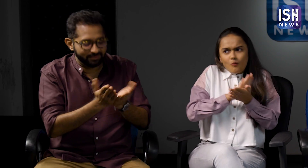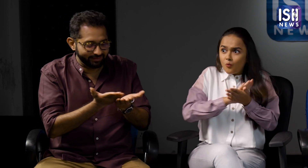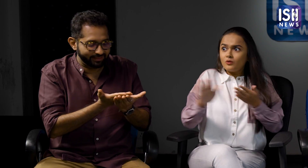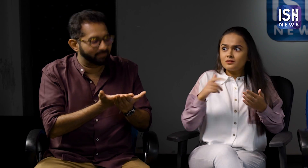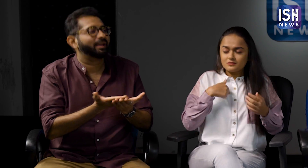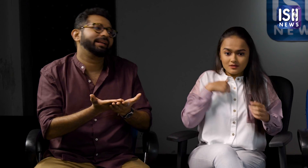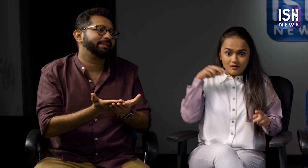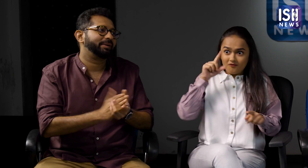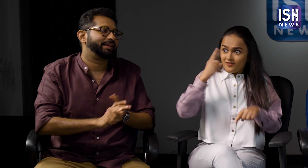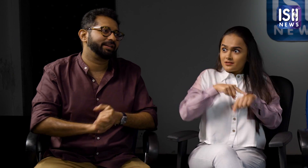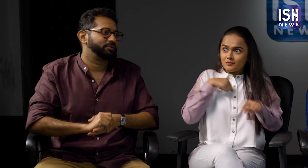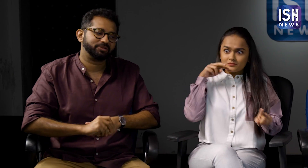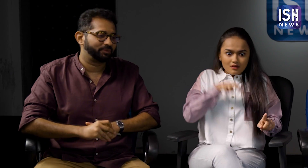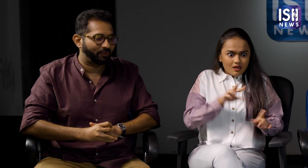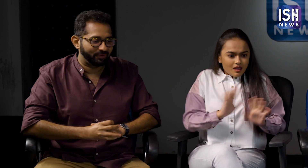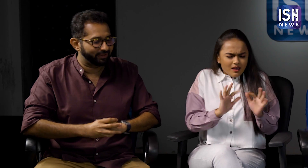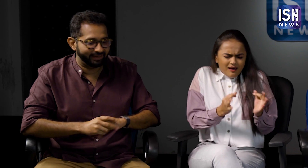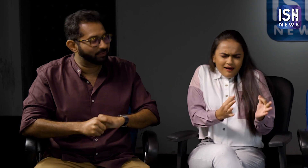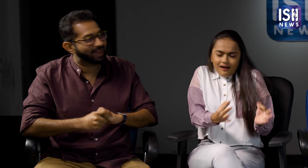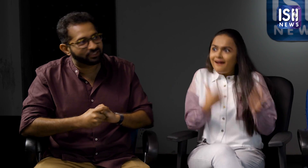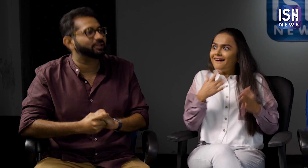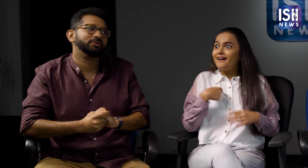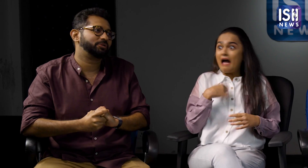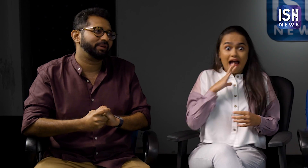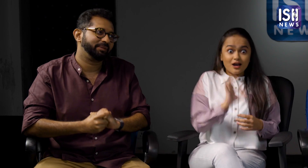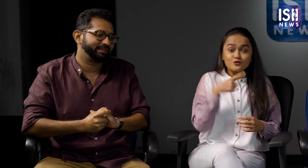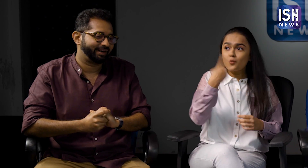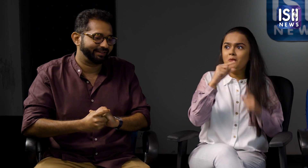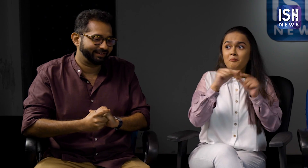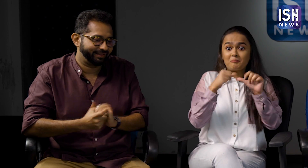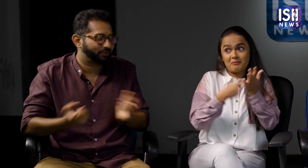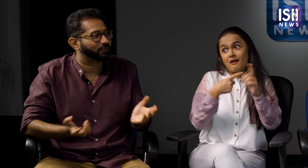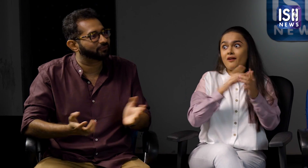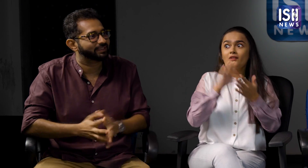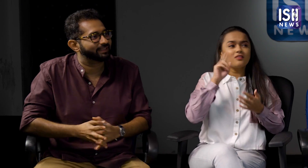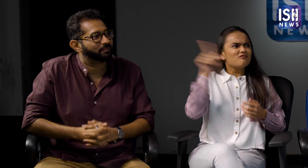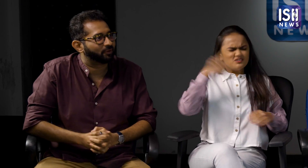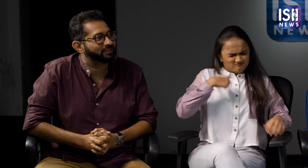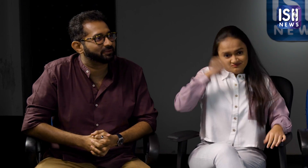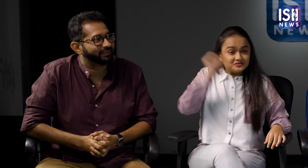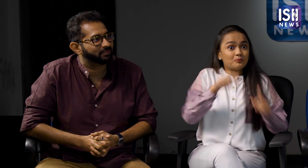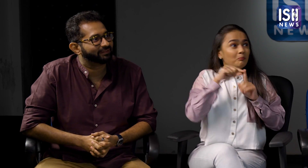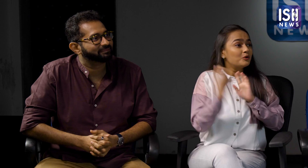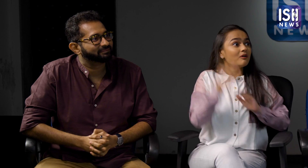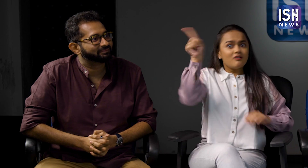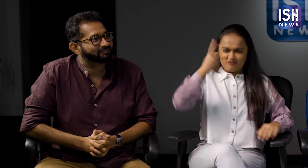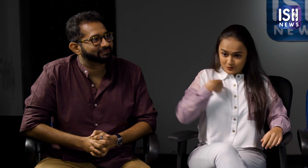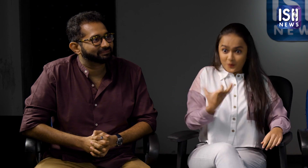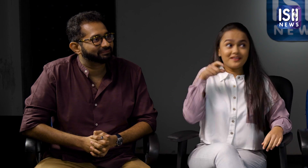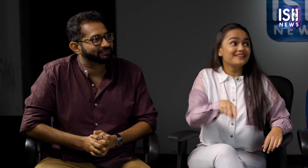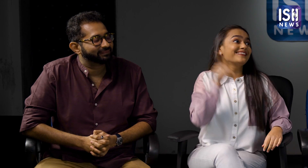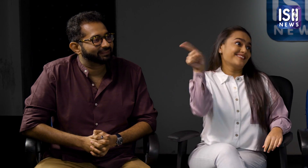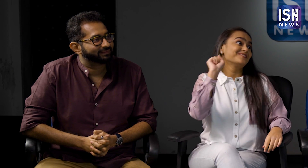वॉज ओवरवेल्म्ड जब मैंने ये पढ़ा ये न्यूज़। सो ऑल क्रेडिट एक्चुअली गोज टू हिम दैट ही थॉट ऑफ दिस एंड ब्रॉट दिस ऑन द टेबल।